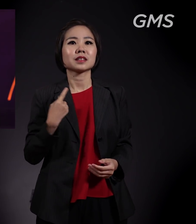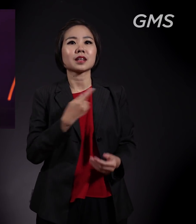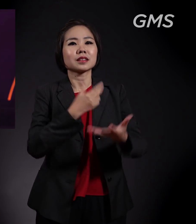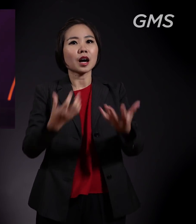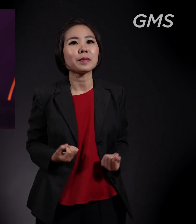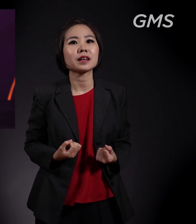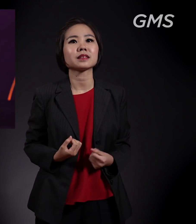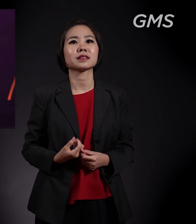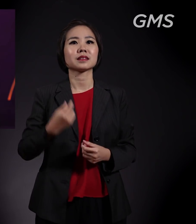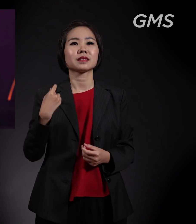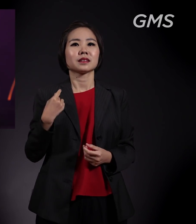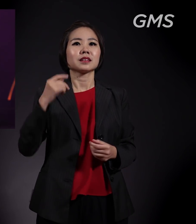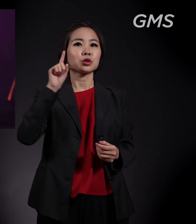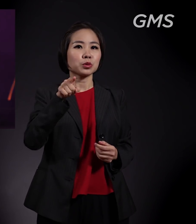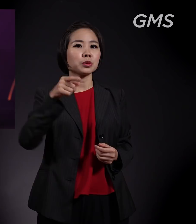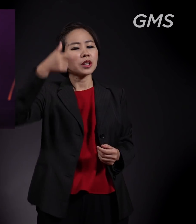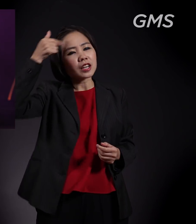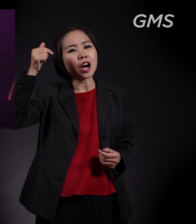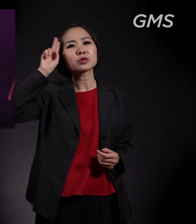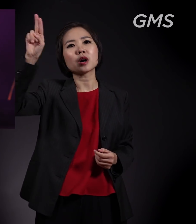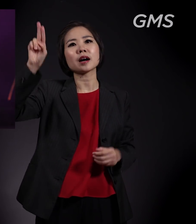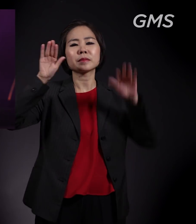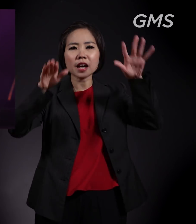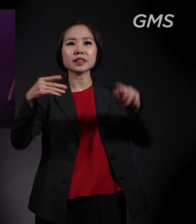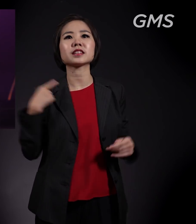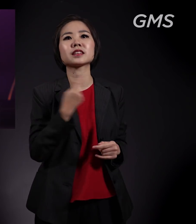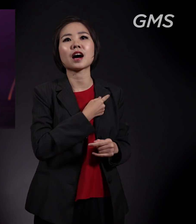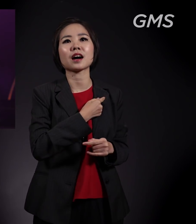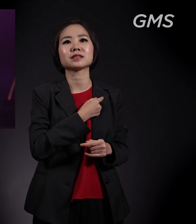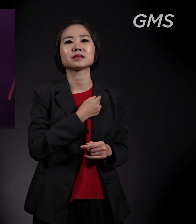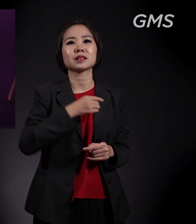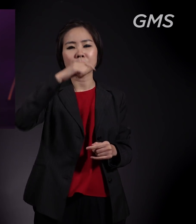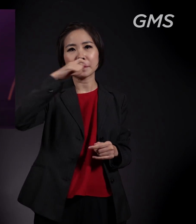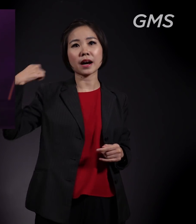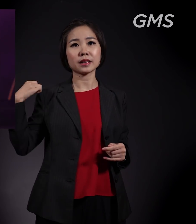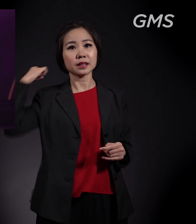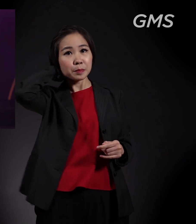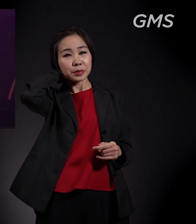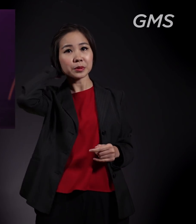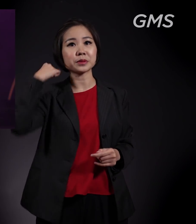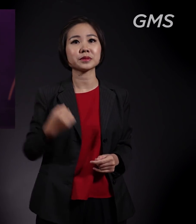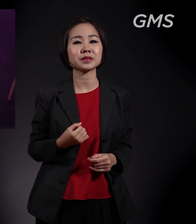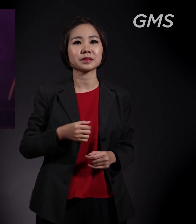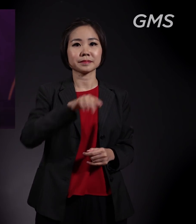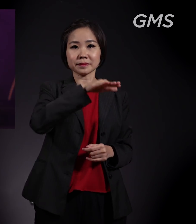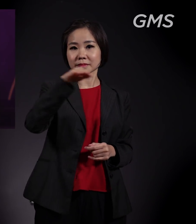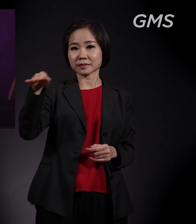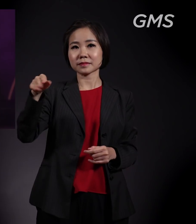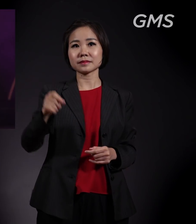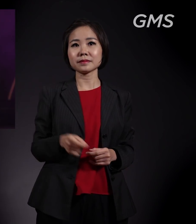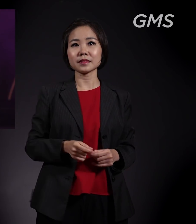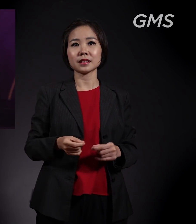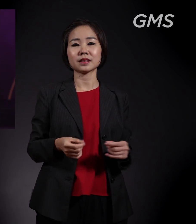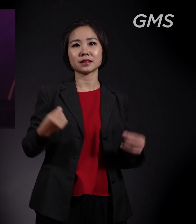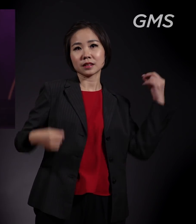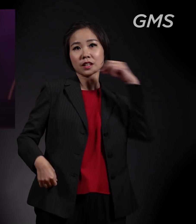karena Tuhan memberkati hidup kita. Bapak Ibu dapat mentransfer persepuluhan saudara kepada